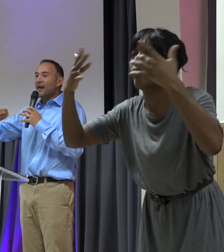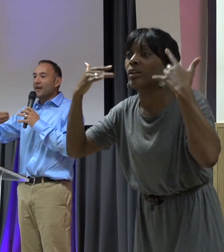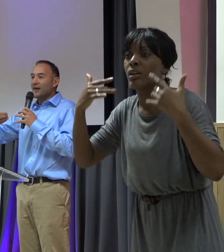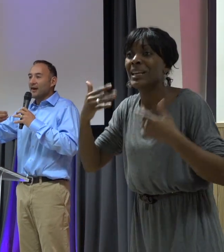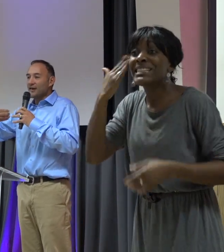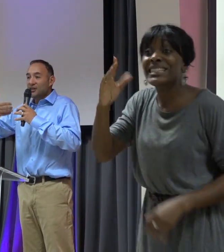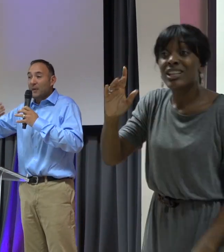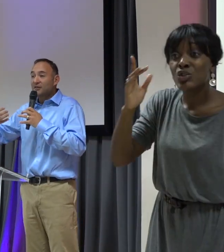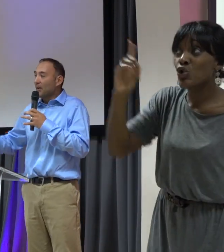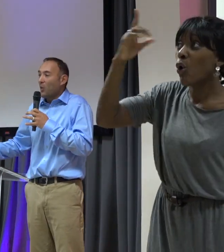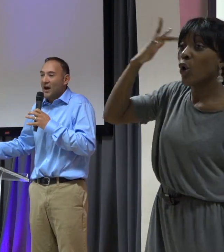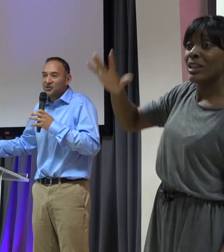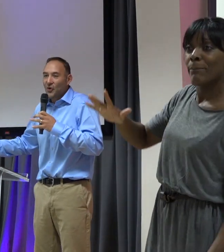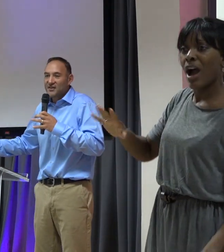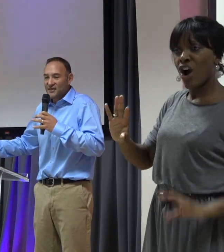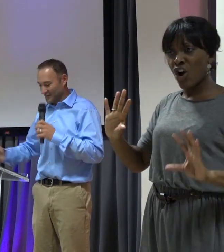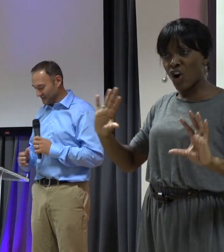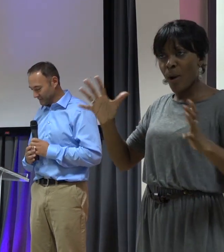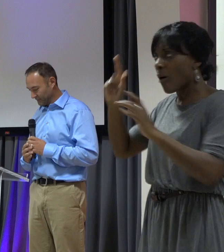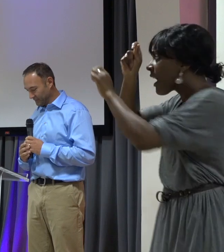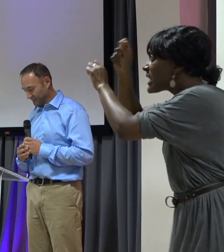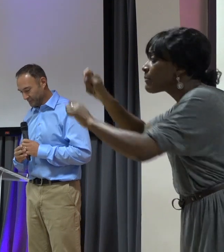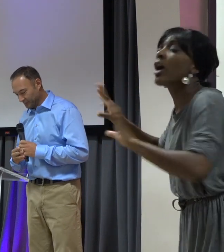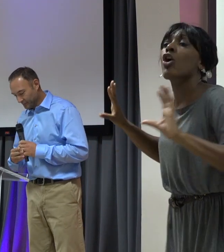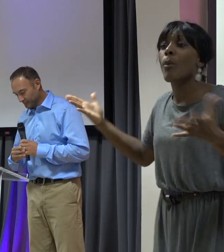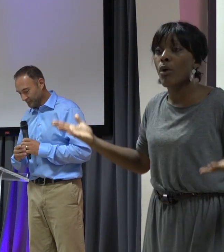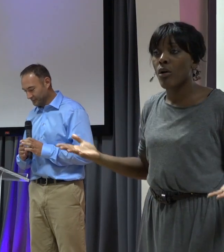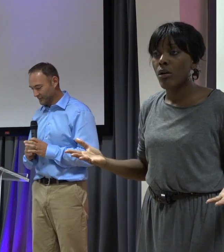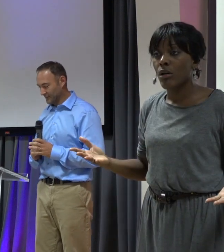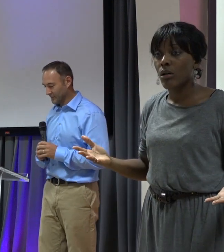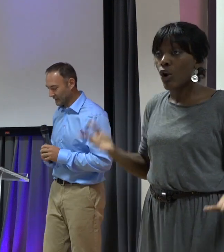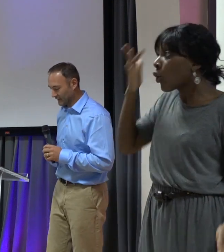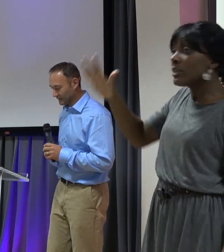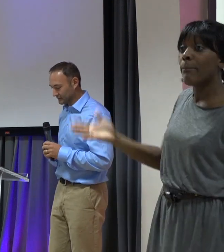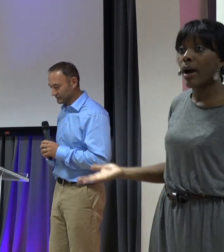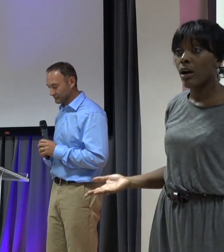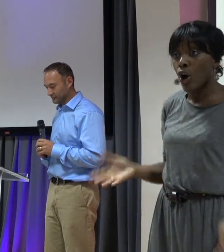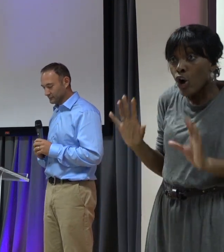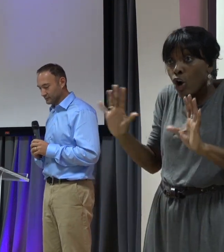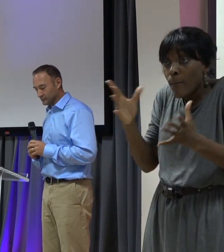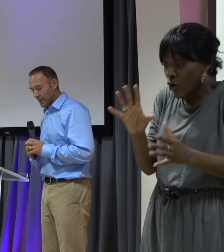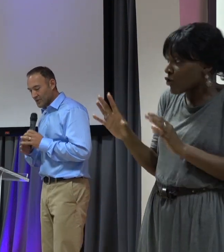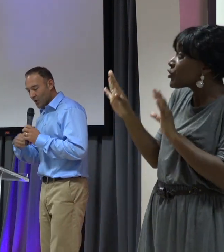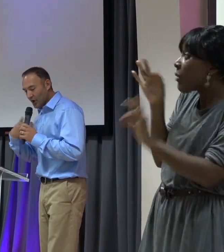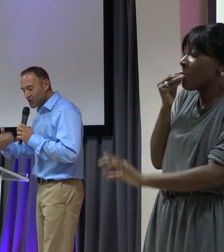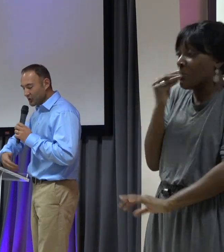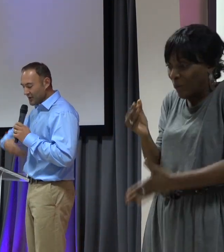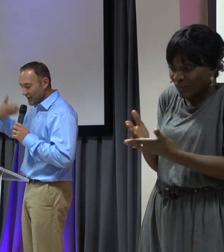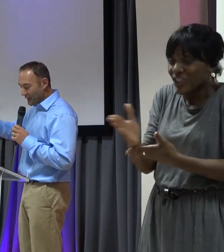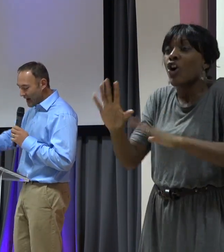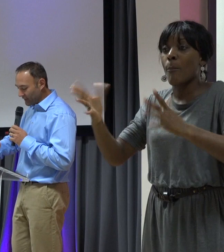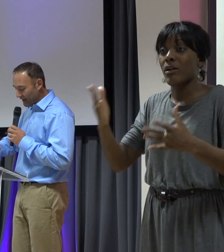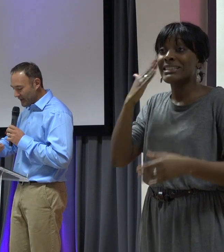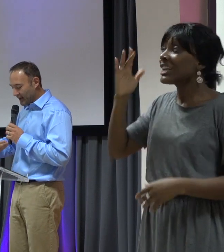can they expect to make wise choices? Et s'ils ne le craignent pas, comment ils peuvent faire des bons choix? So our country